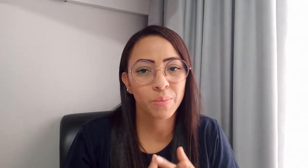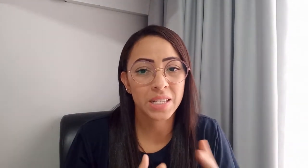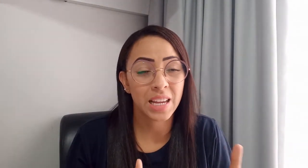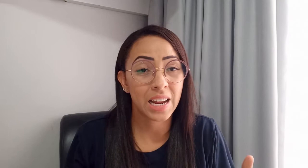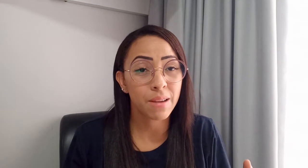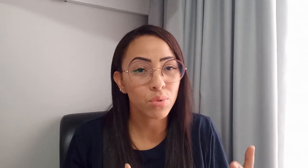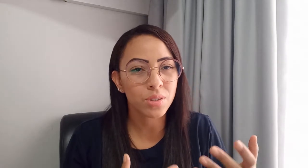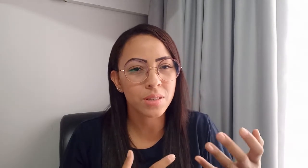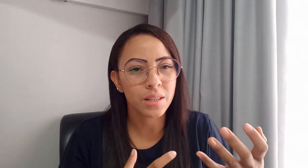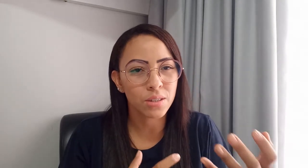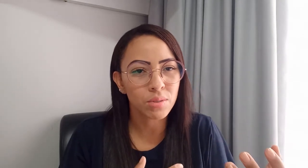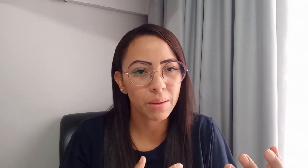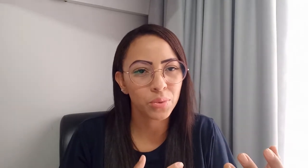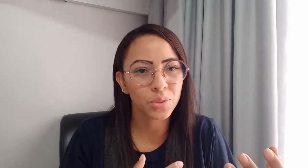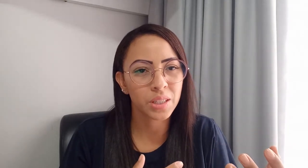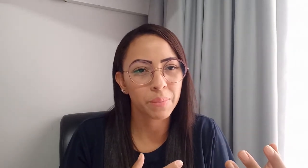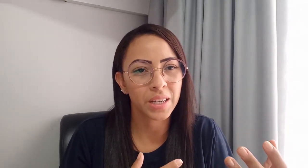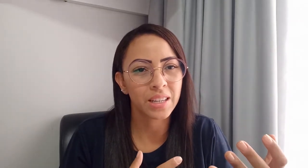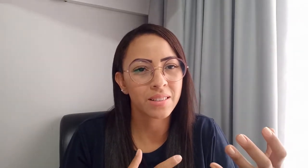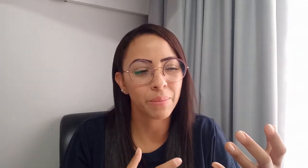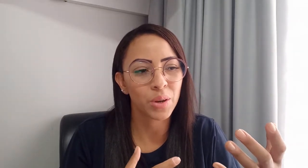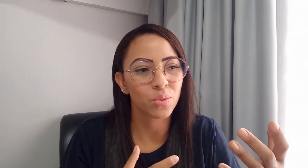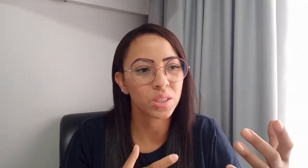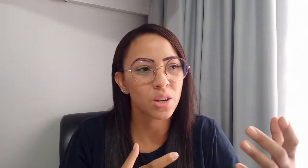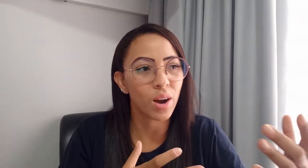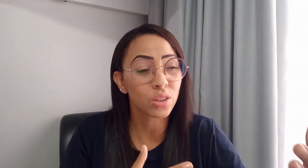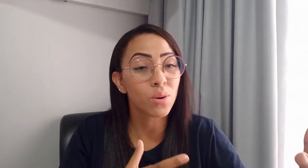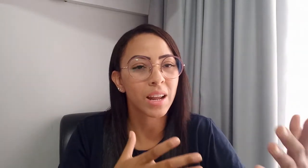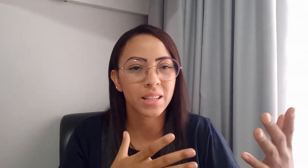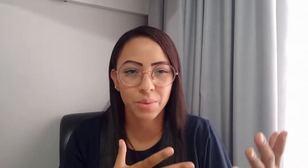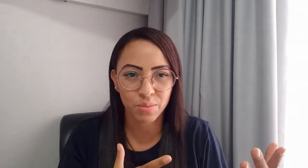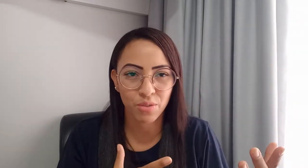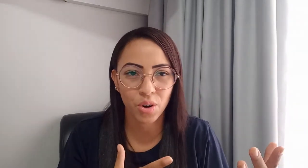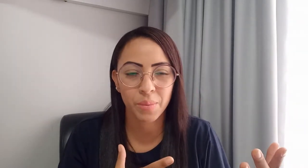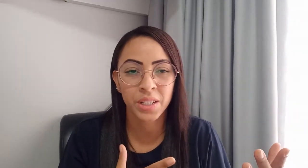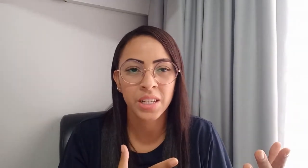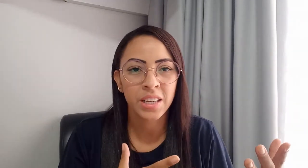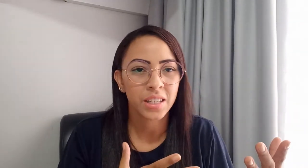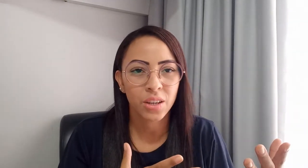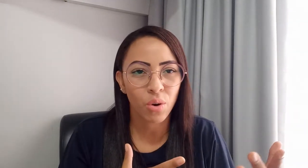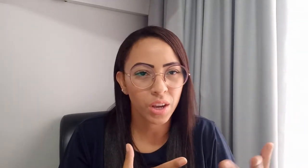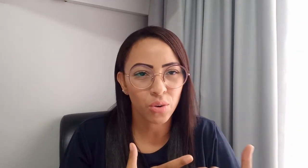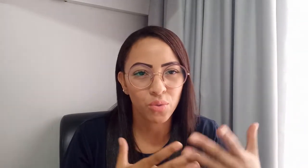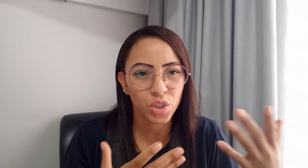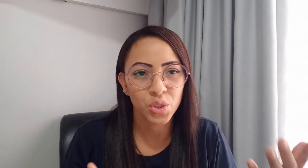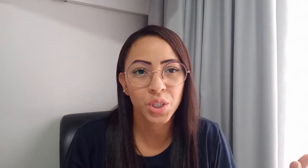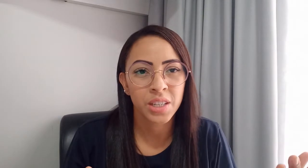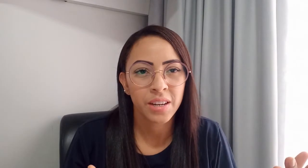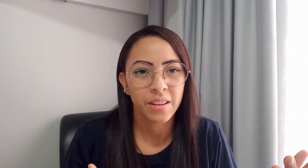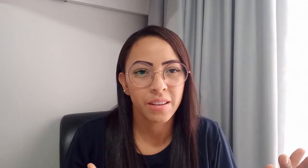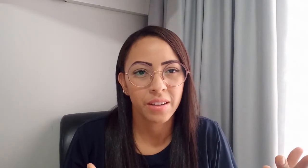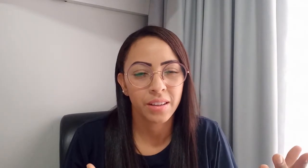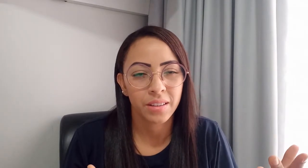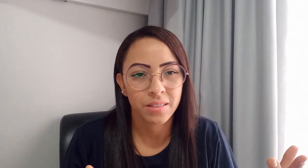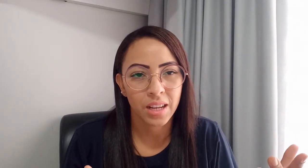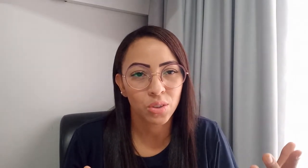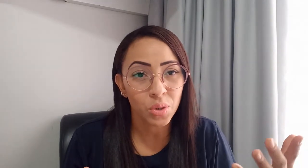passar a emoção da música para que eles também consigam adorar da mesma forma que qualquer ouvinte está